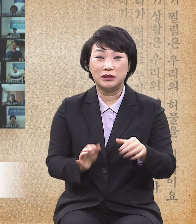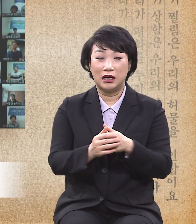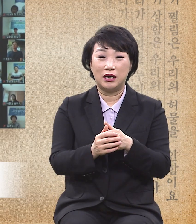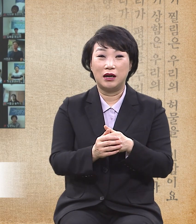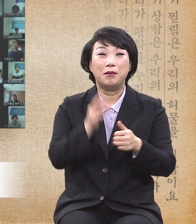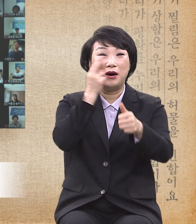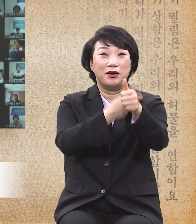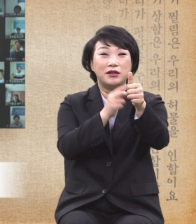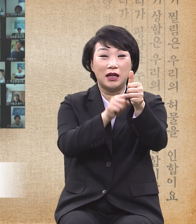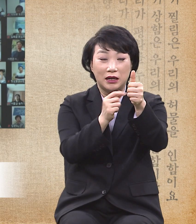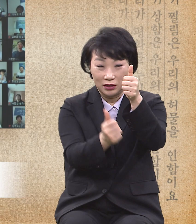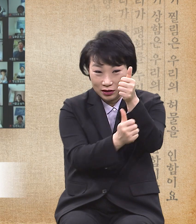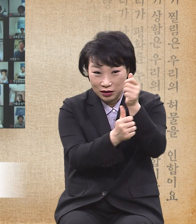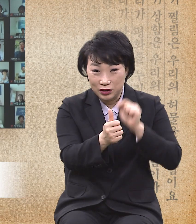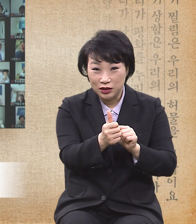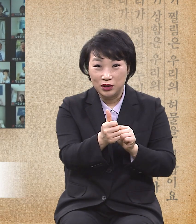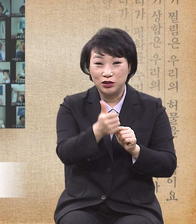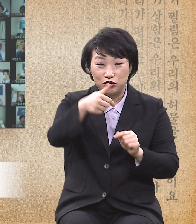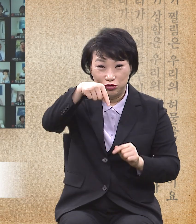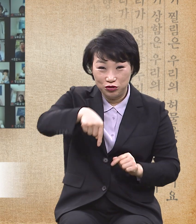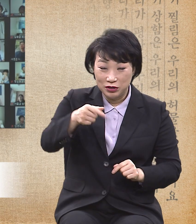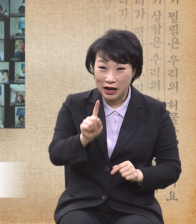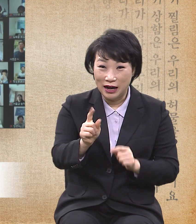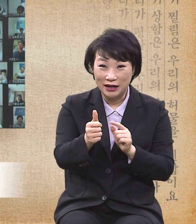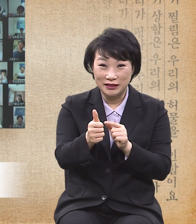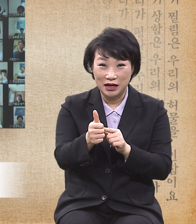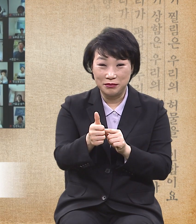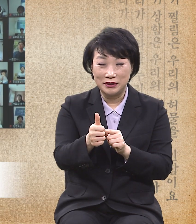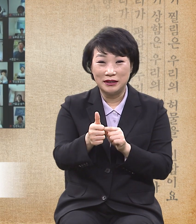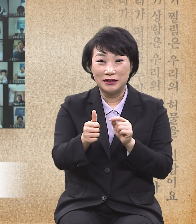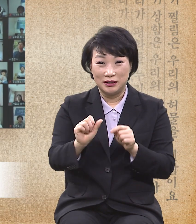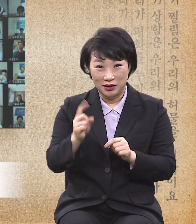그 안에서 사도행전을 쓰기 시작하잖아요.